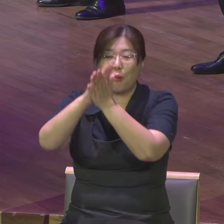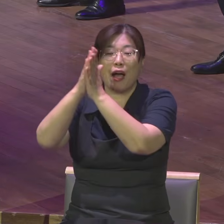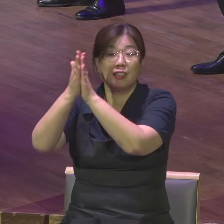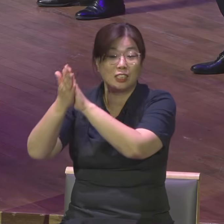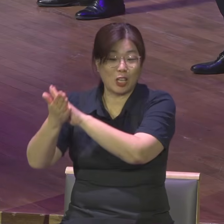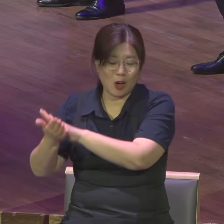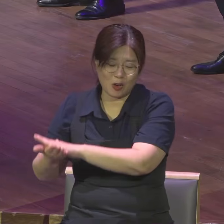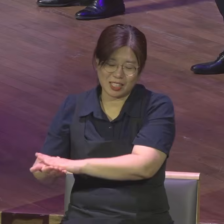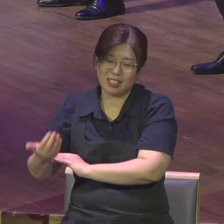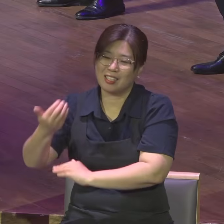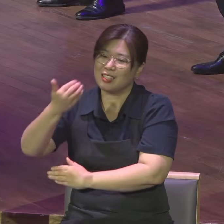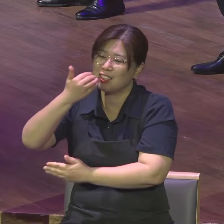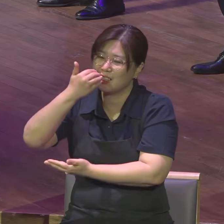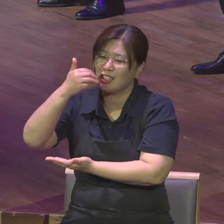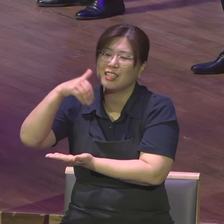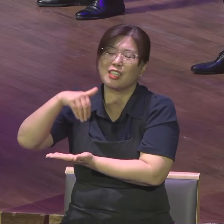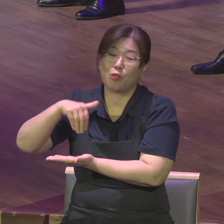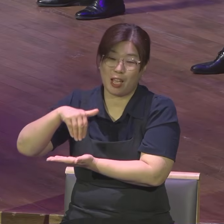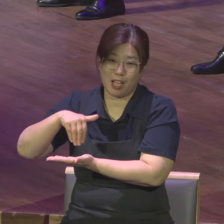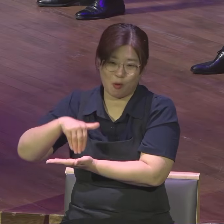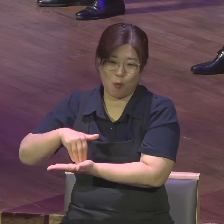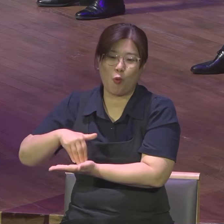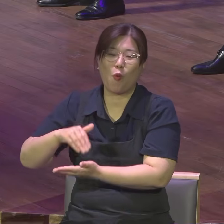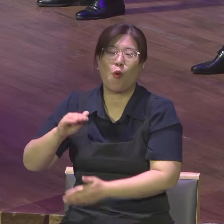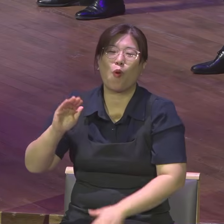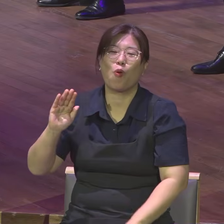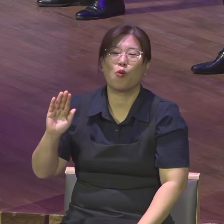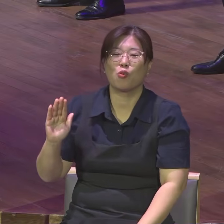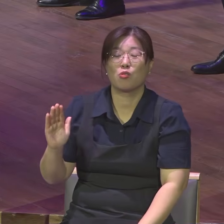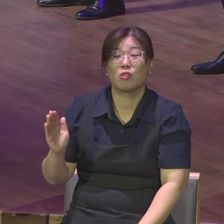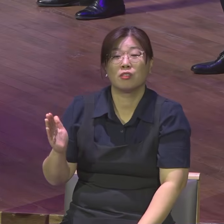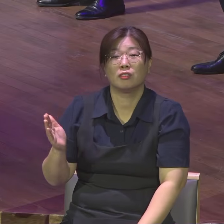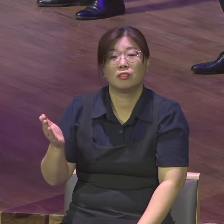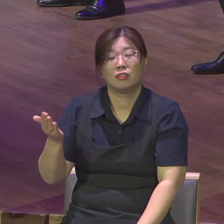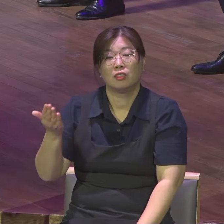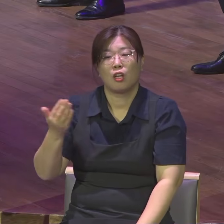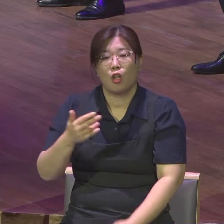바다가 반석이 되고